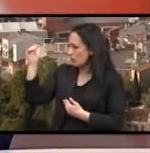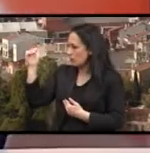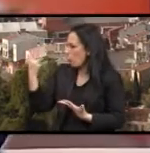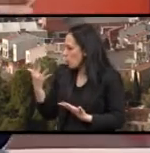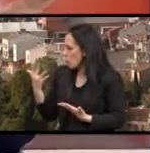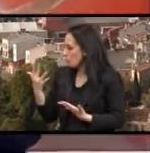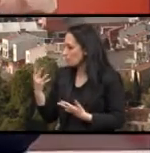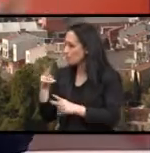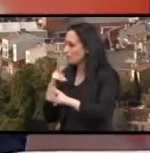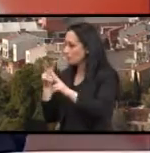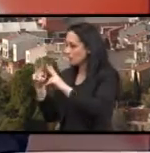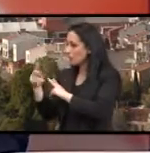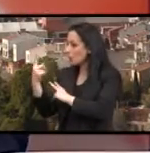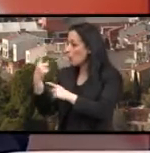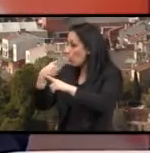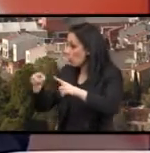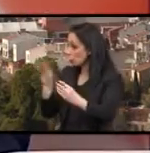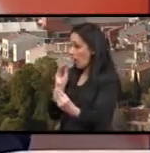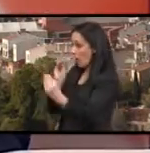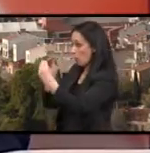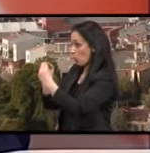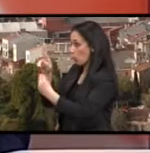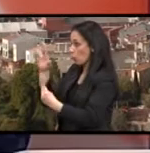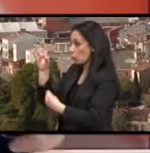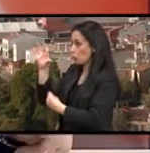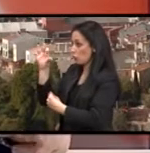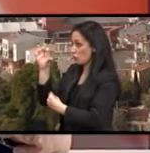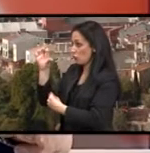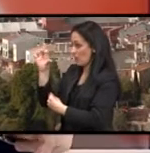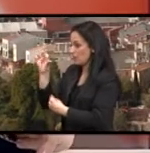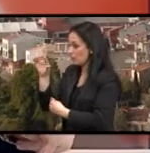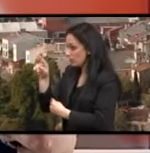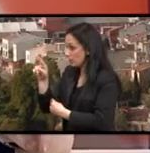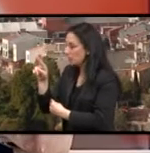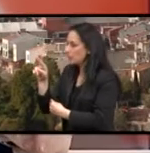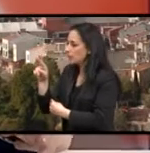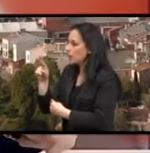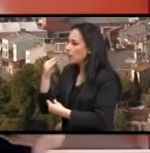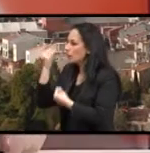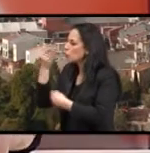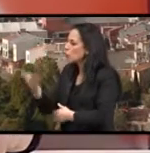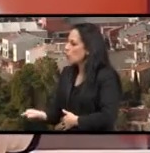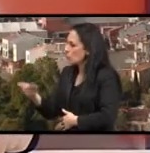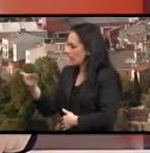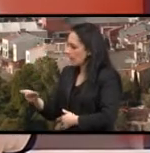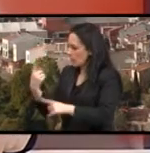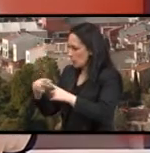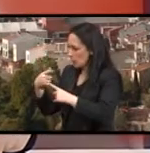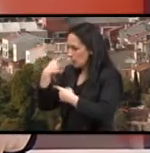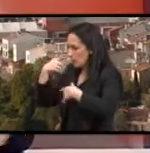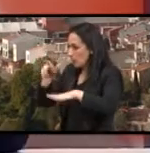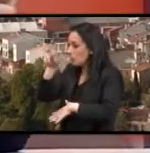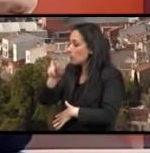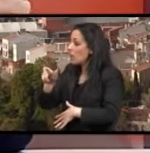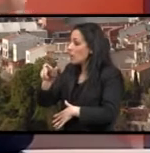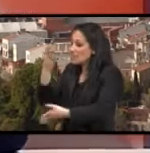És que la Roser ha dit una cosa que jo crec que és molt important. Perquè, clar, la discapacitat pot venir